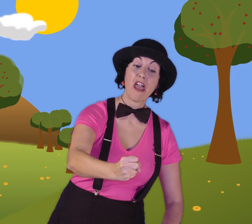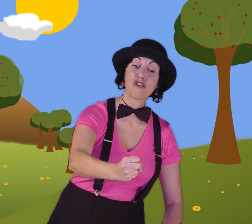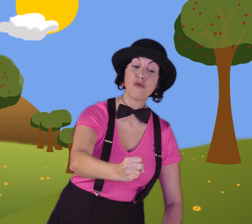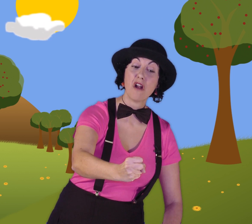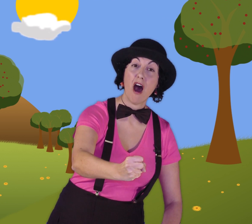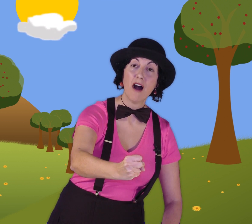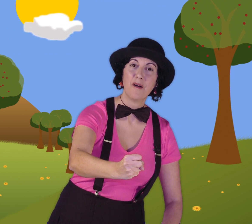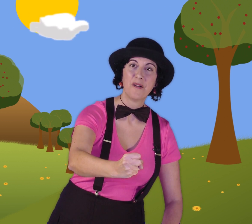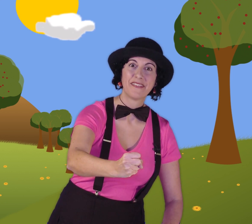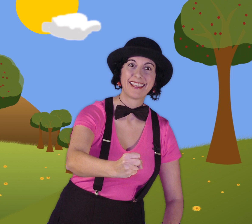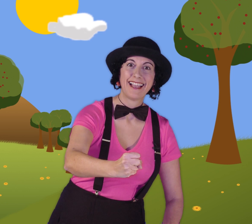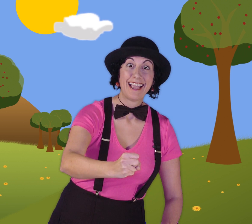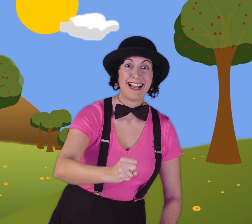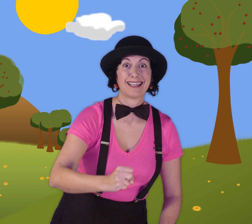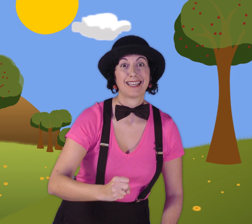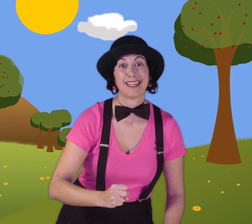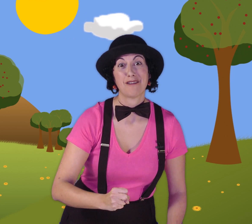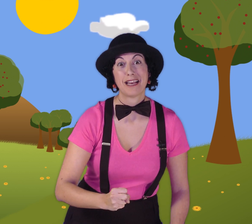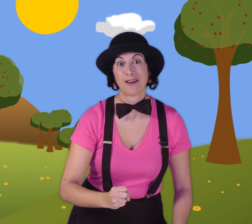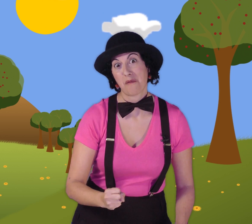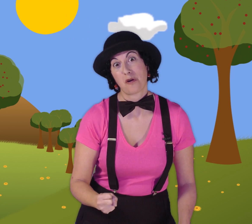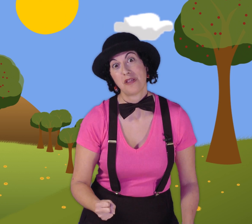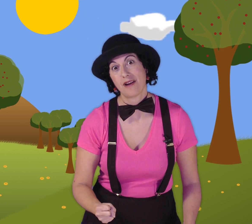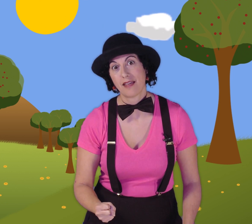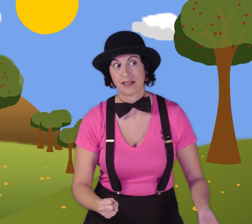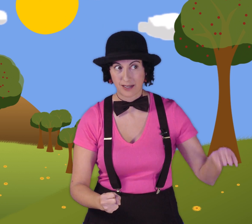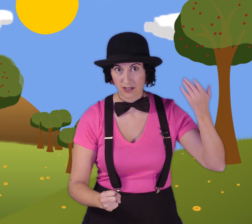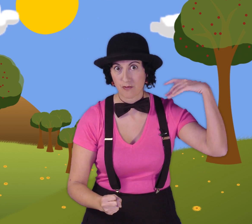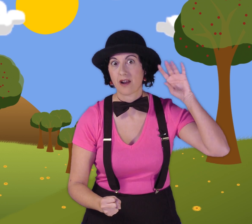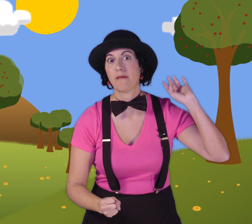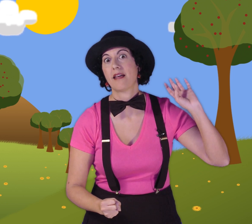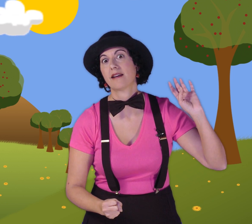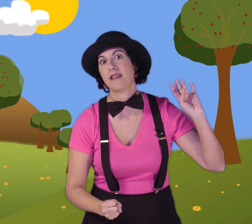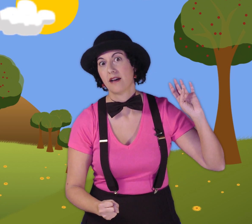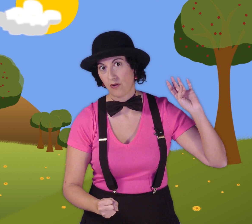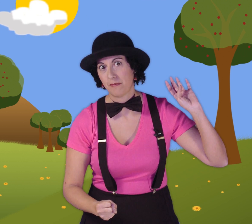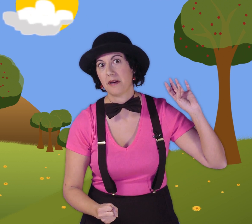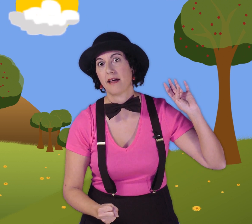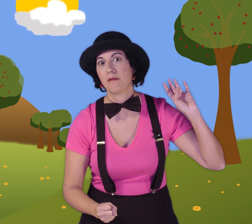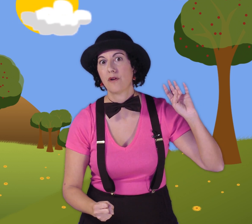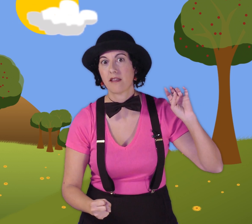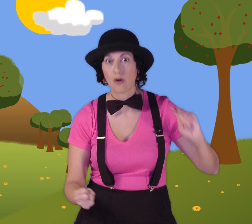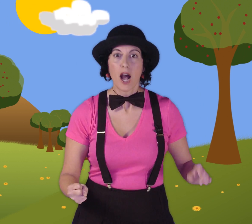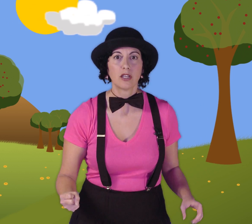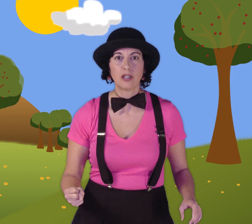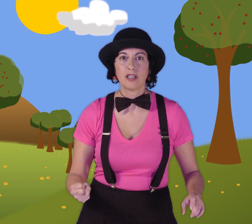¿Quieres una? El sastrecillo valiente, que no había comido nada desde que se comió la rebanada aquella con la mermelada de mora, dijo, ¡ay, sí, sí,